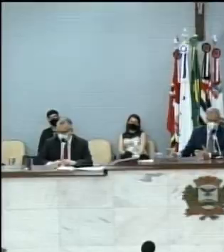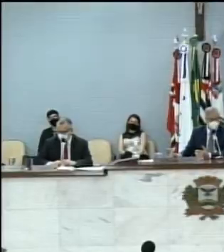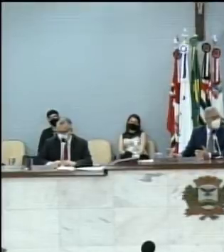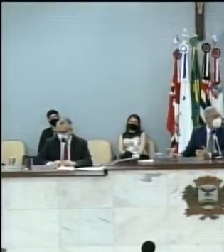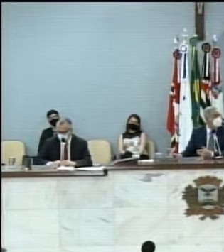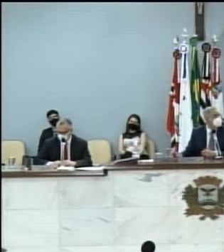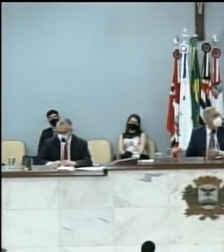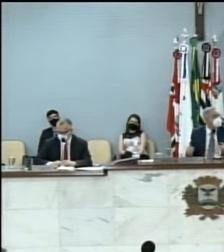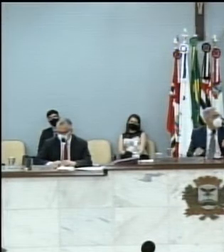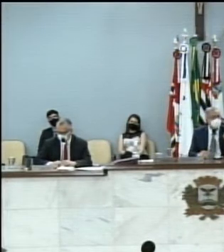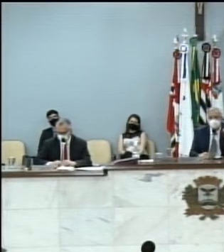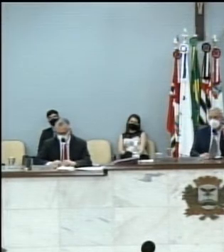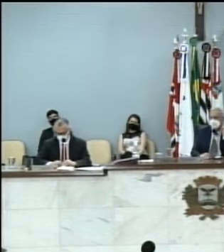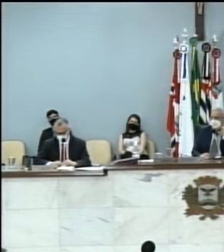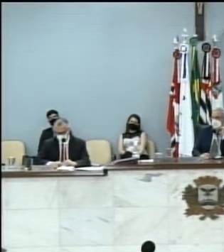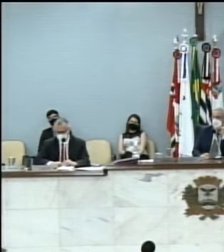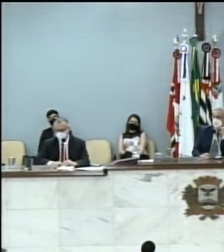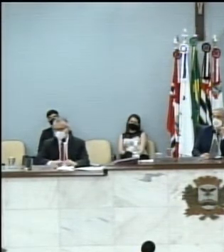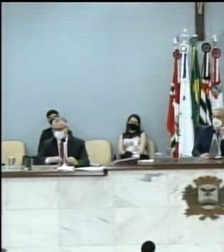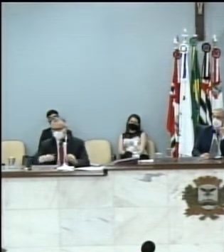Vereadora Cláudia de Júlio.